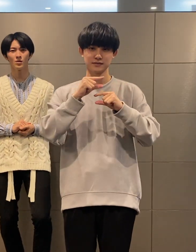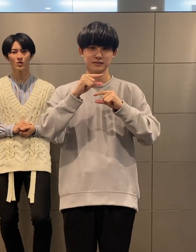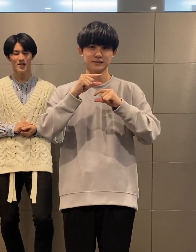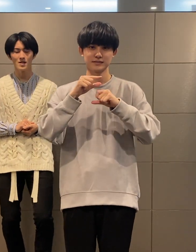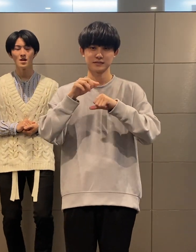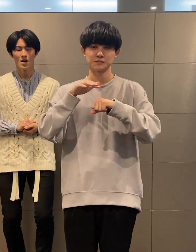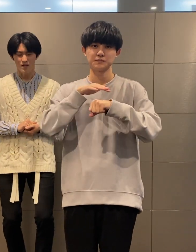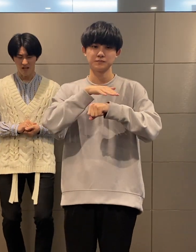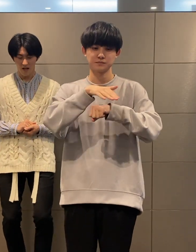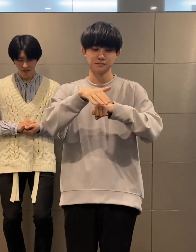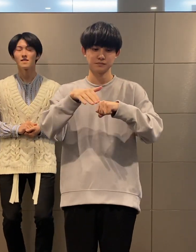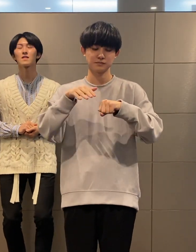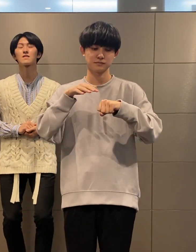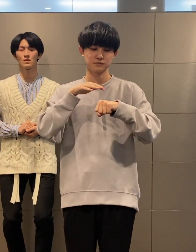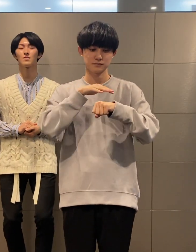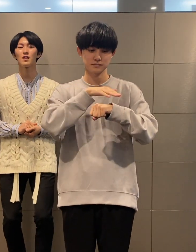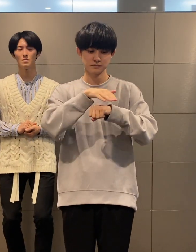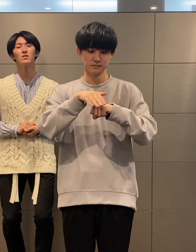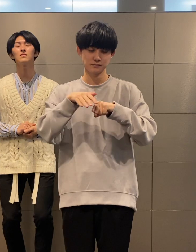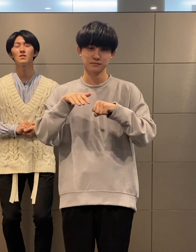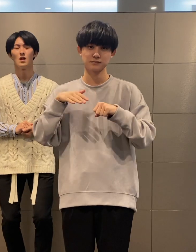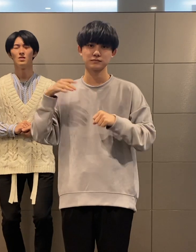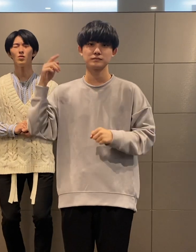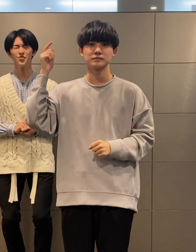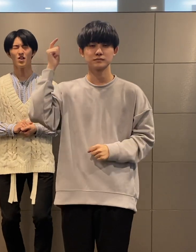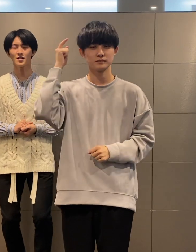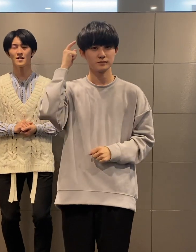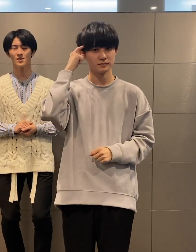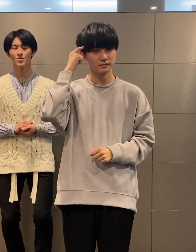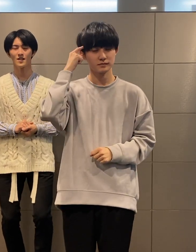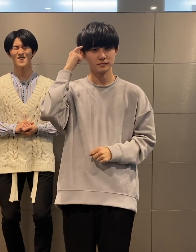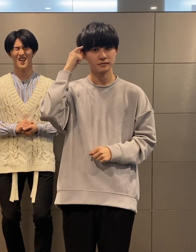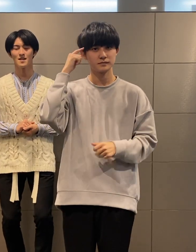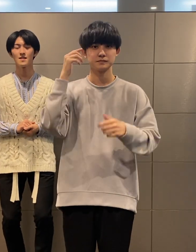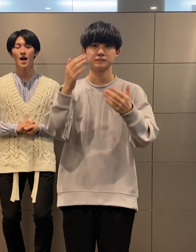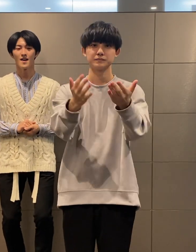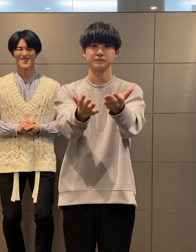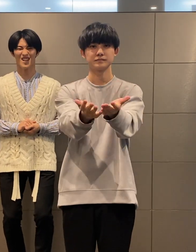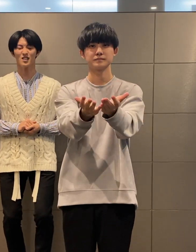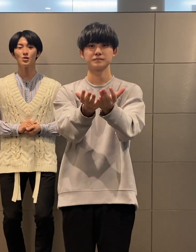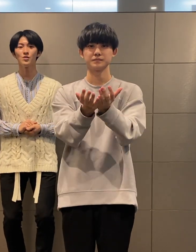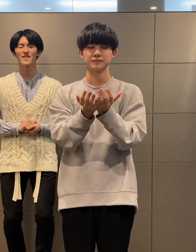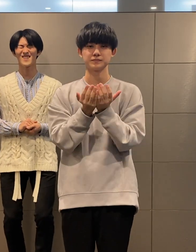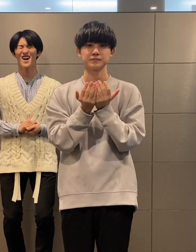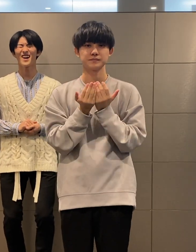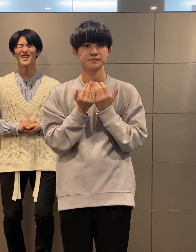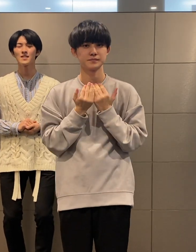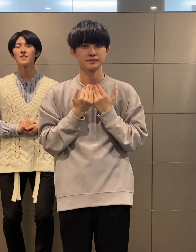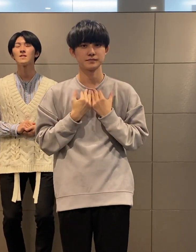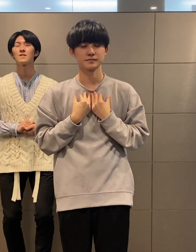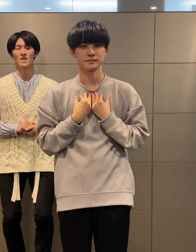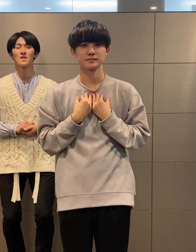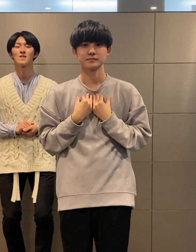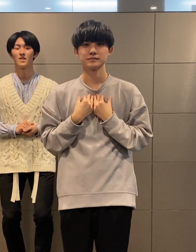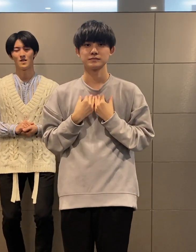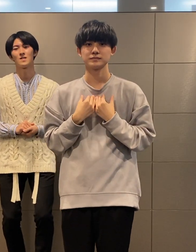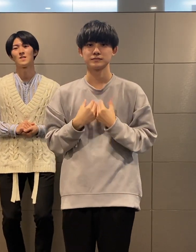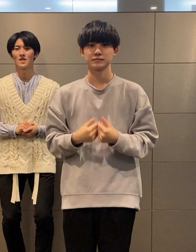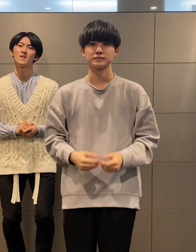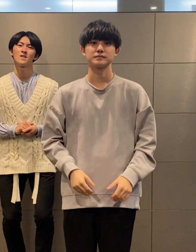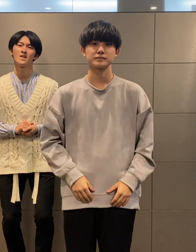は何より大切なものを気づかせてくれたり、